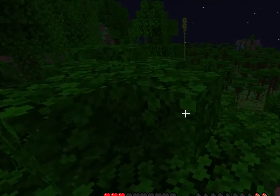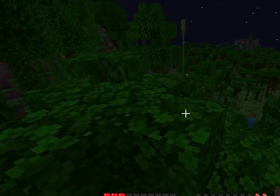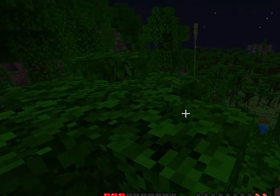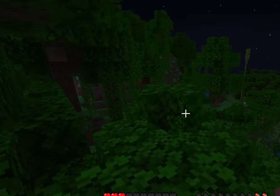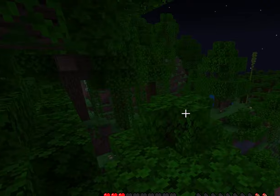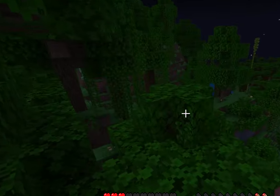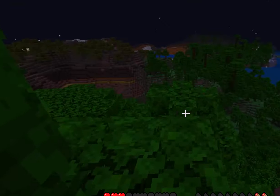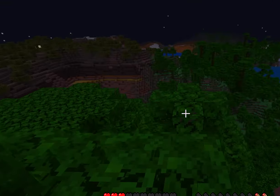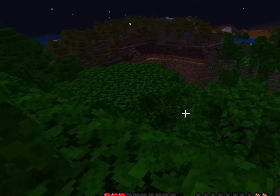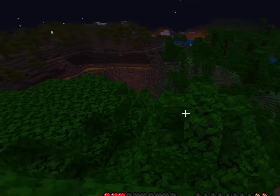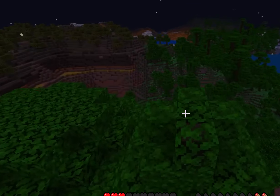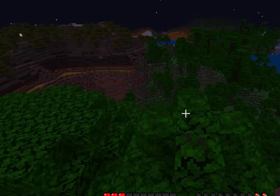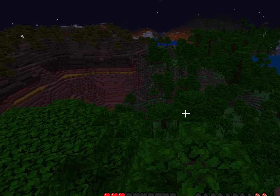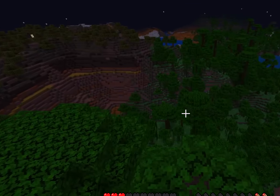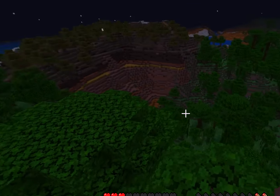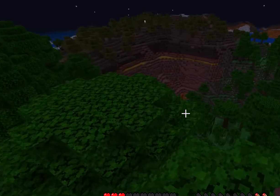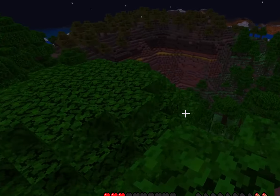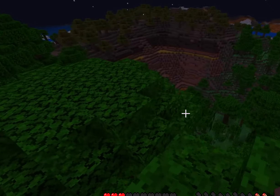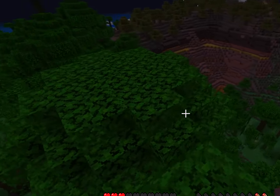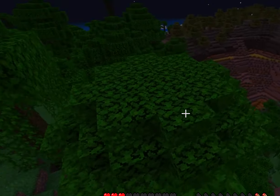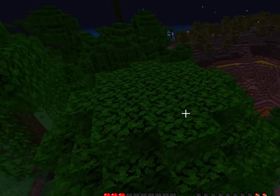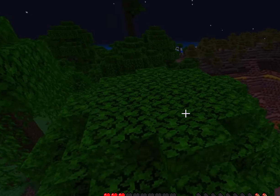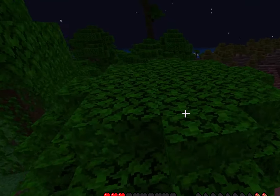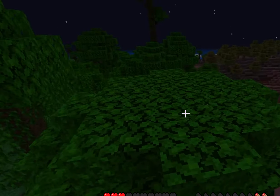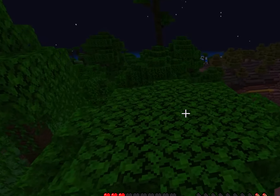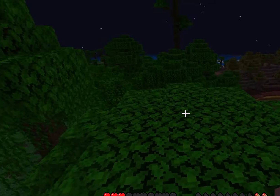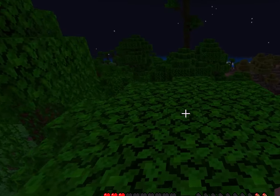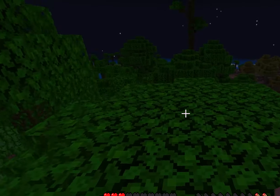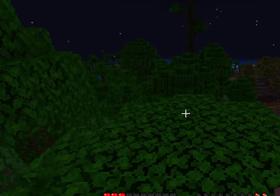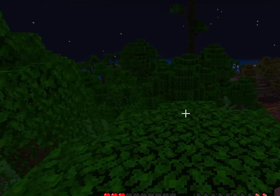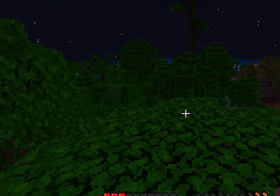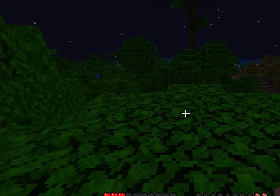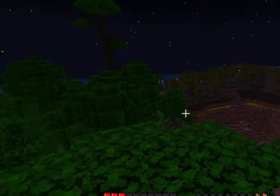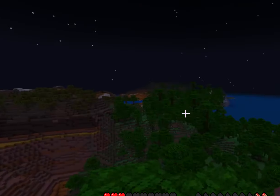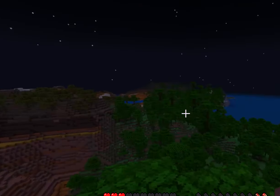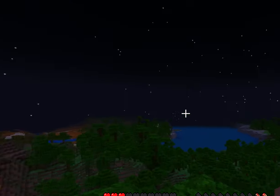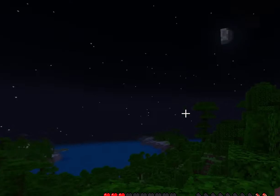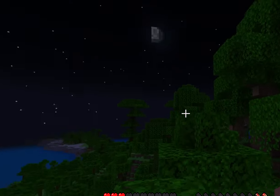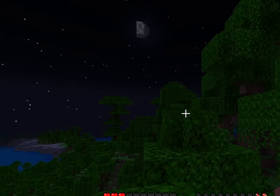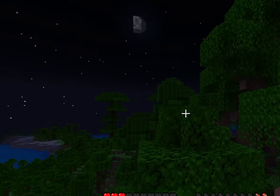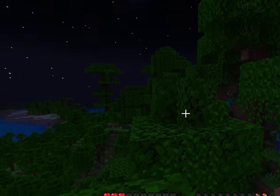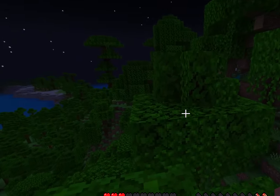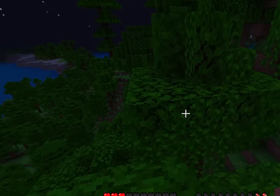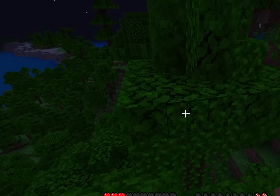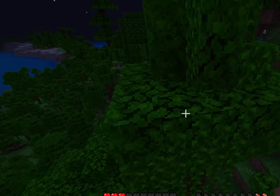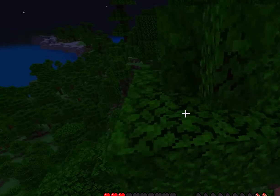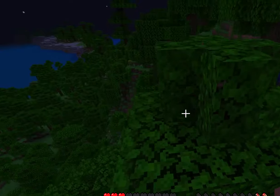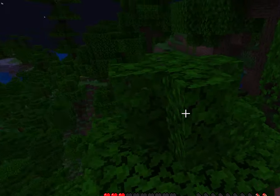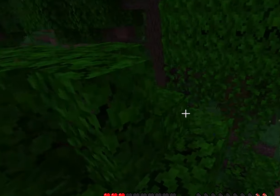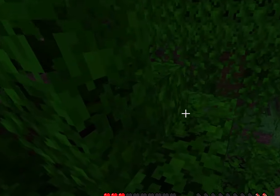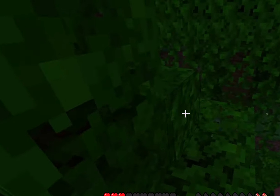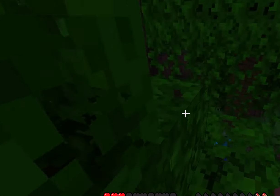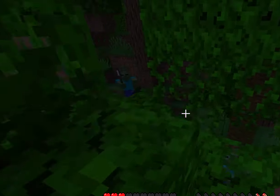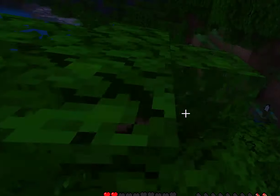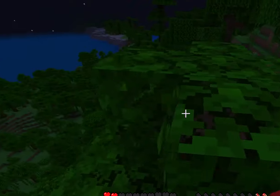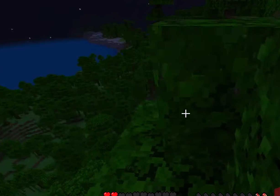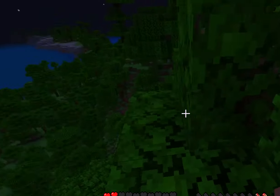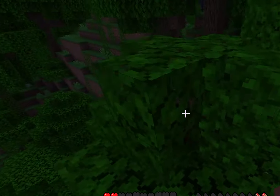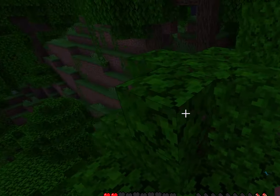そうなんですか。今後何やりますか、ABSさん。今後、何もやりたくないです。やりくない?あ、そっか。じゃあ生きてる意味がない